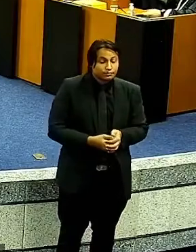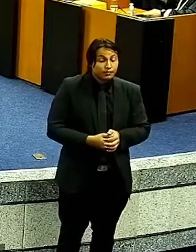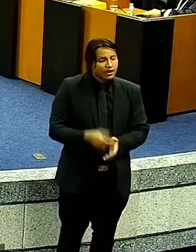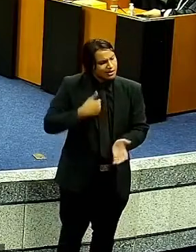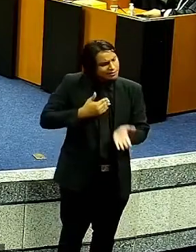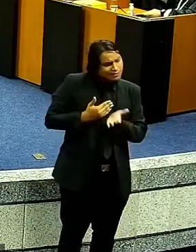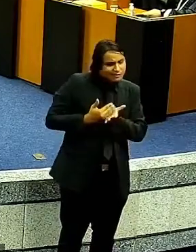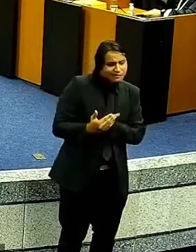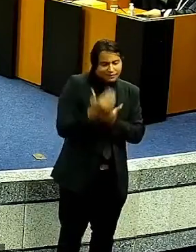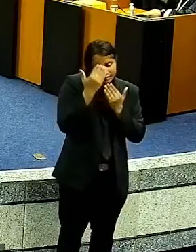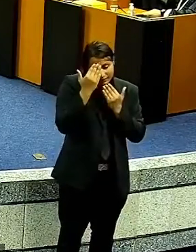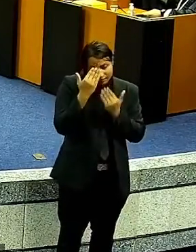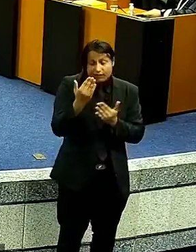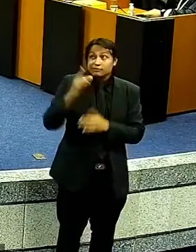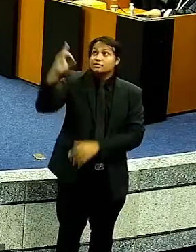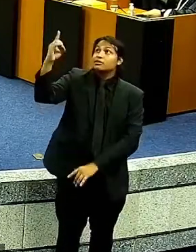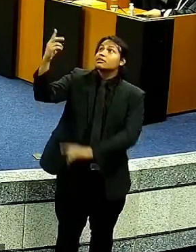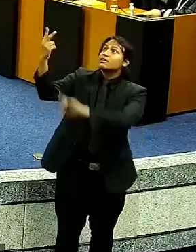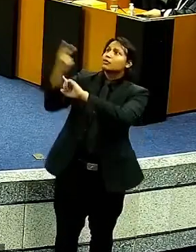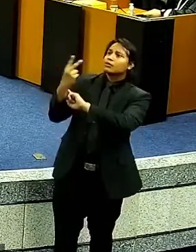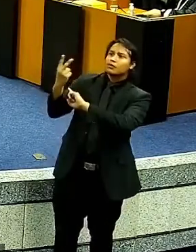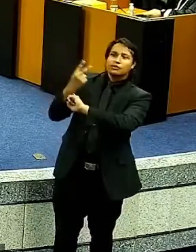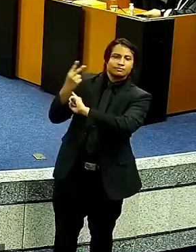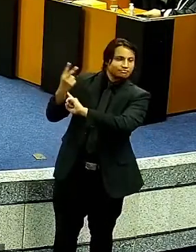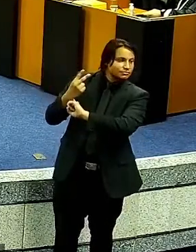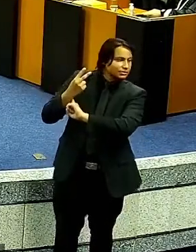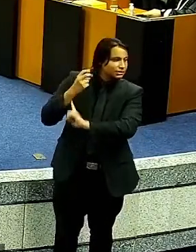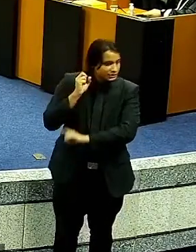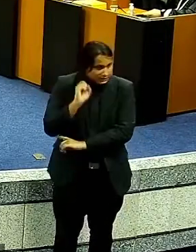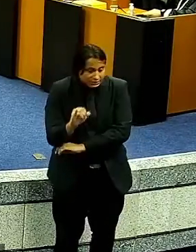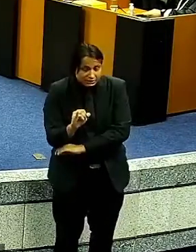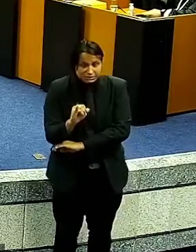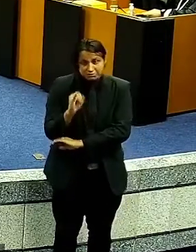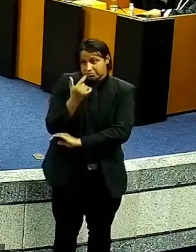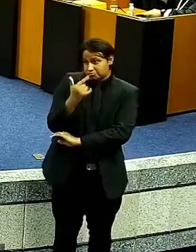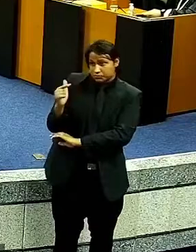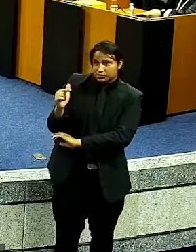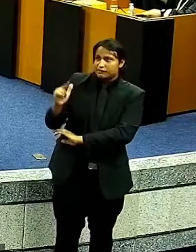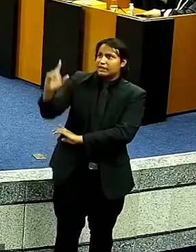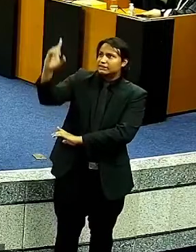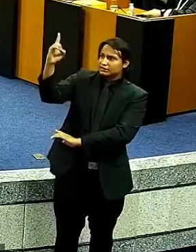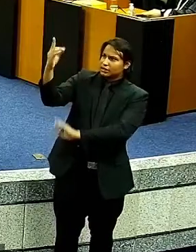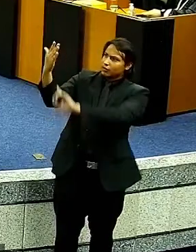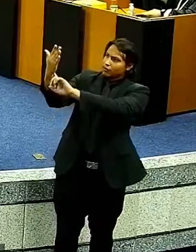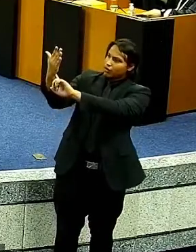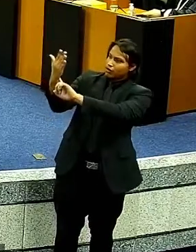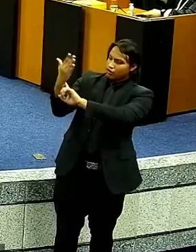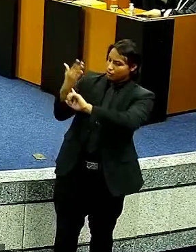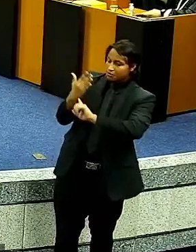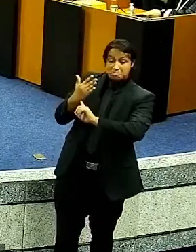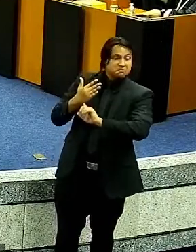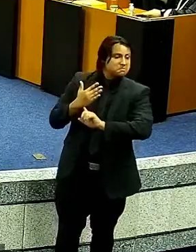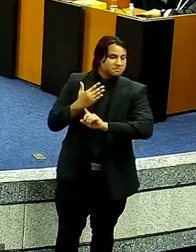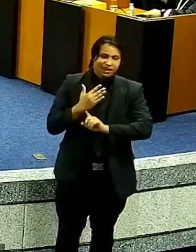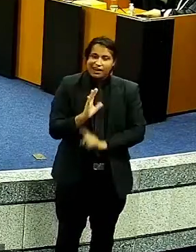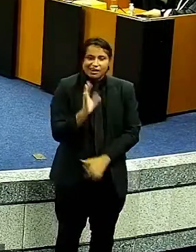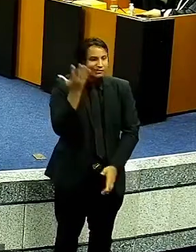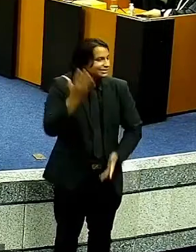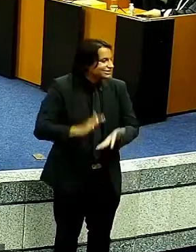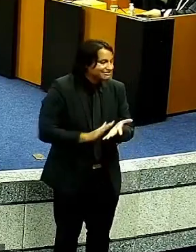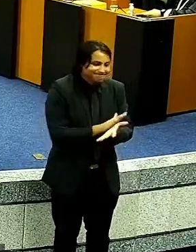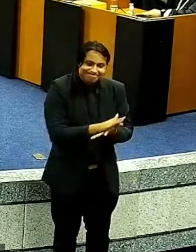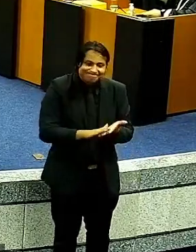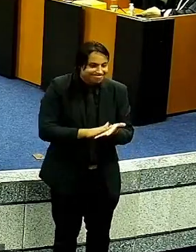inicio agradecendo a proteção divina Porque sem a presença e a intervenção das mãos de Deus nada disso que hoje